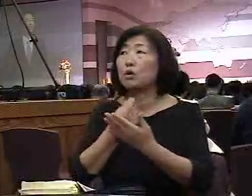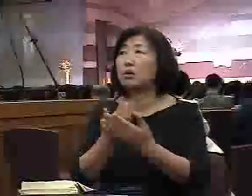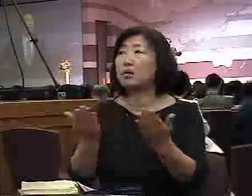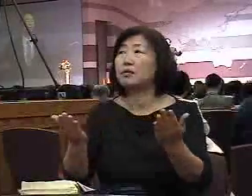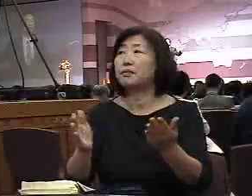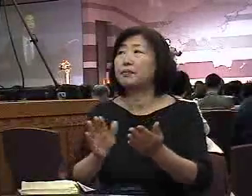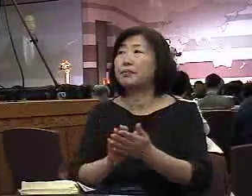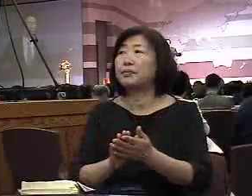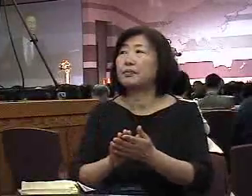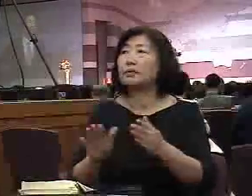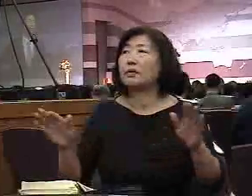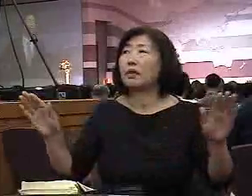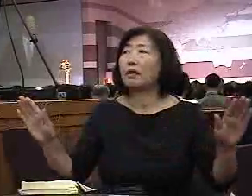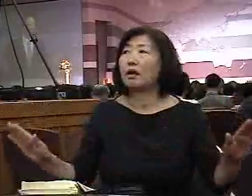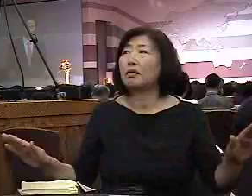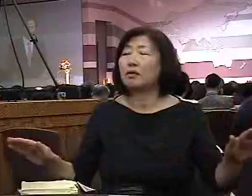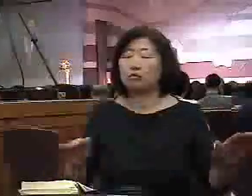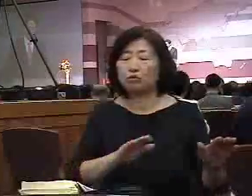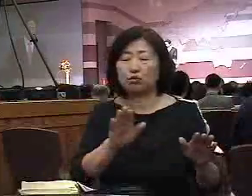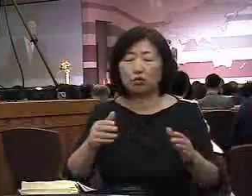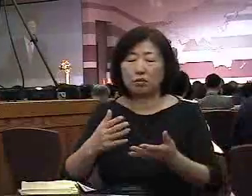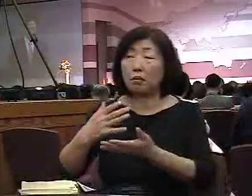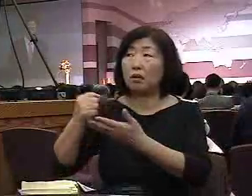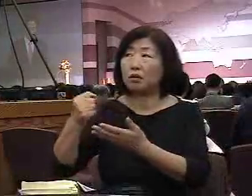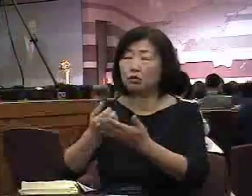하나님의 날개로 우리를 받아주신다는 거예요.